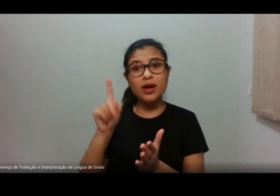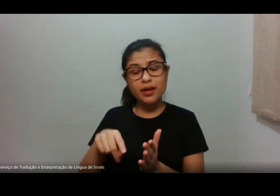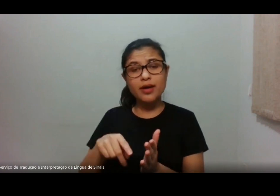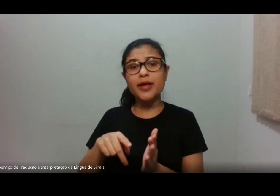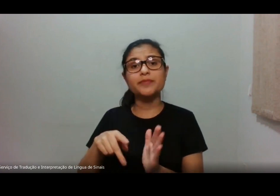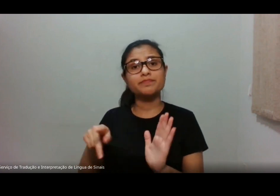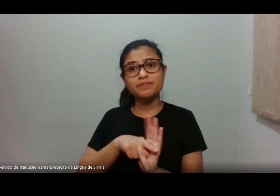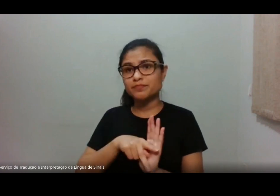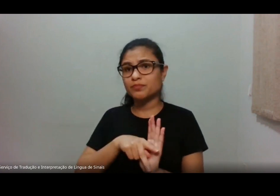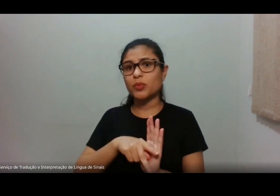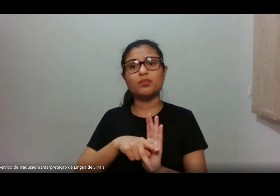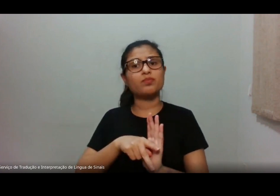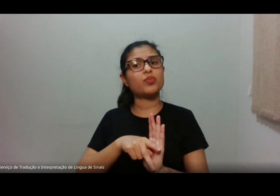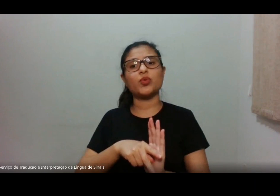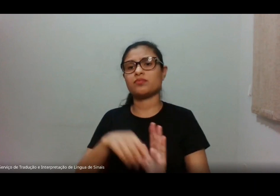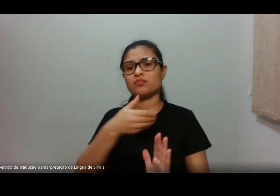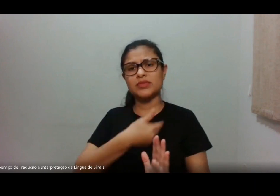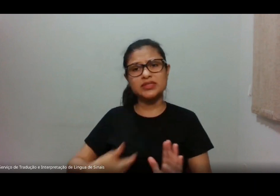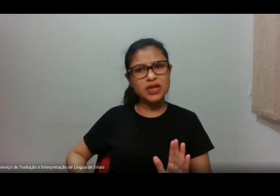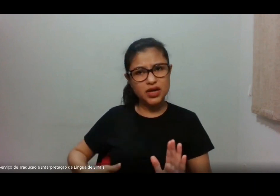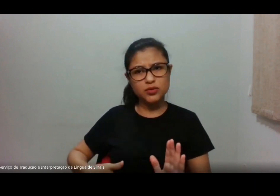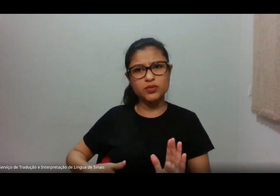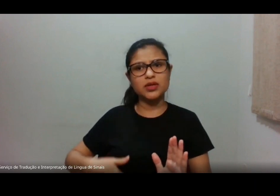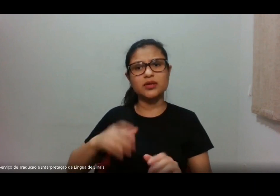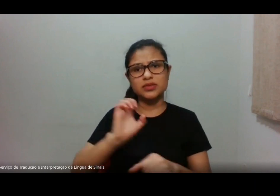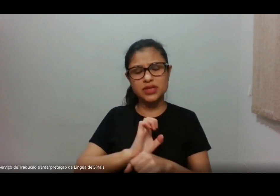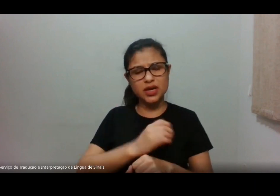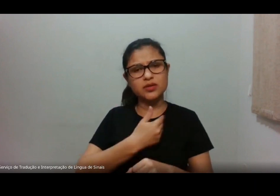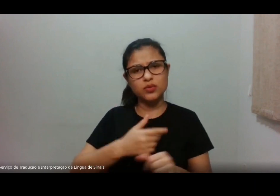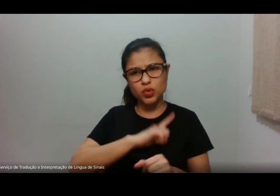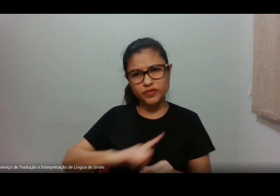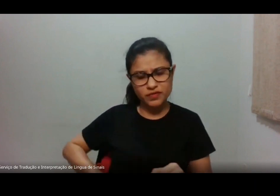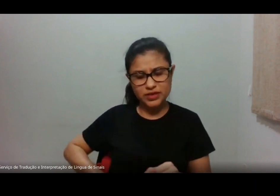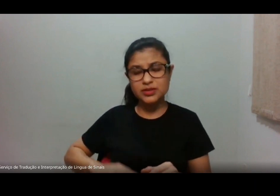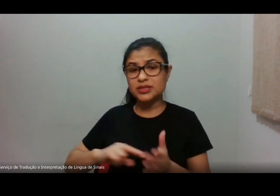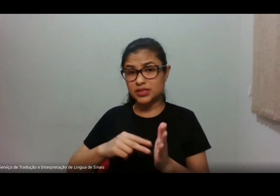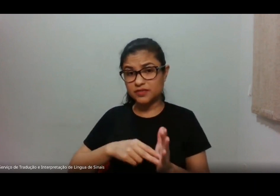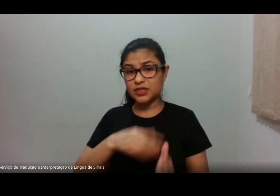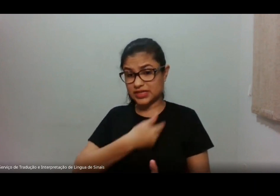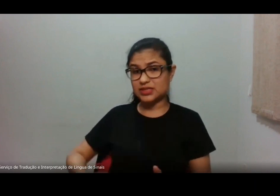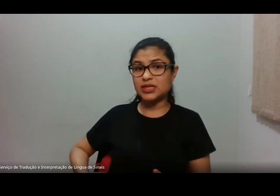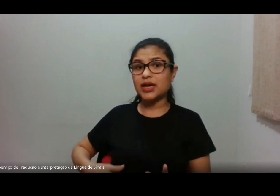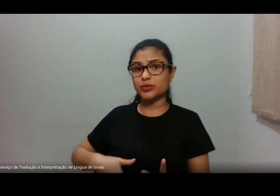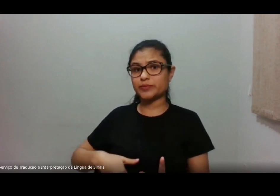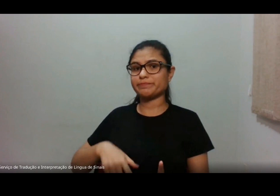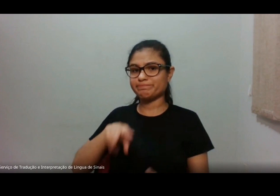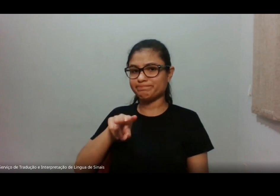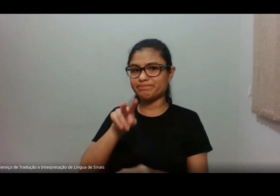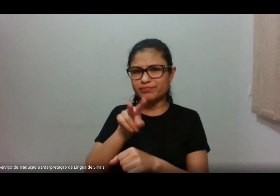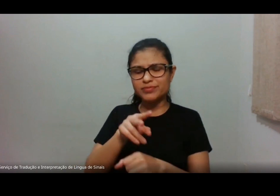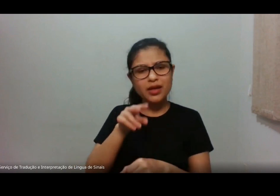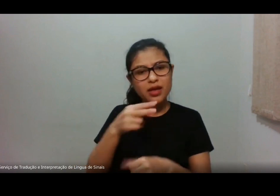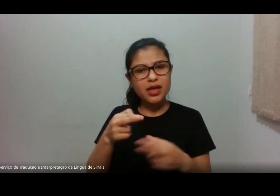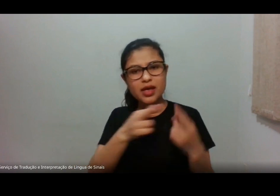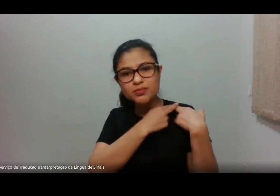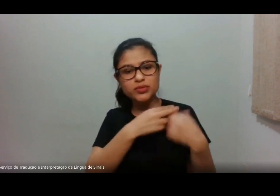Estado? Primeiro, significa que ela vai estar sob a tutela do Estado. Segundo significa que para a